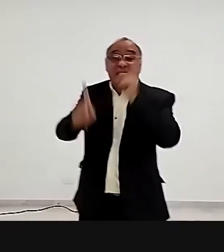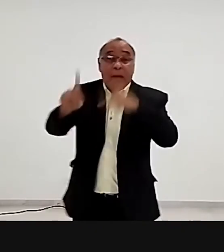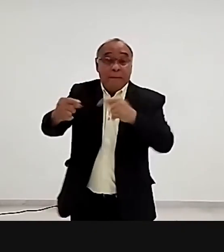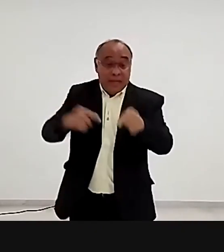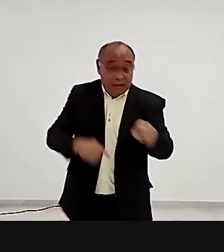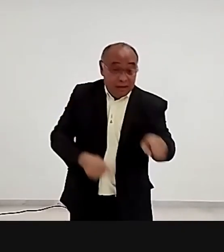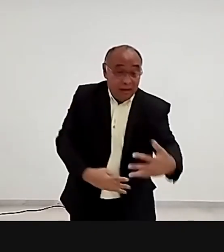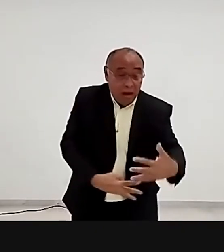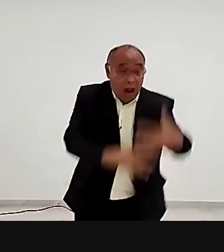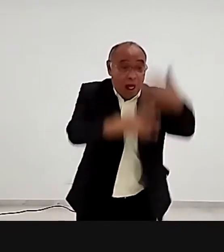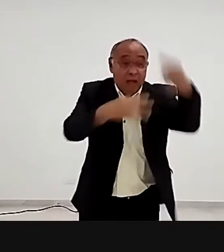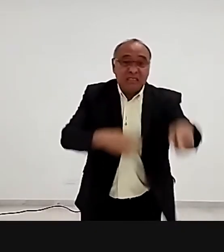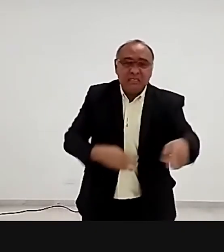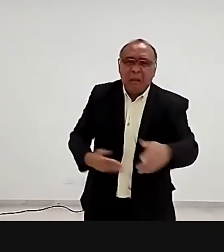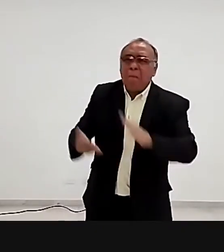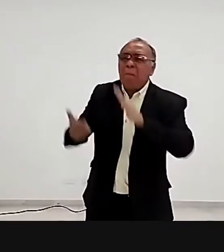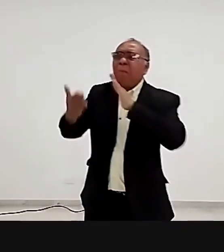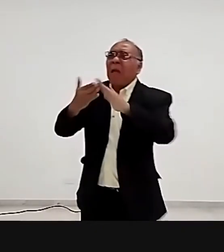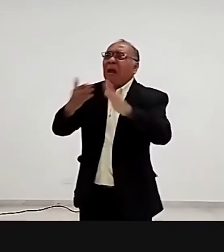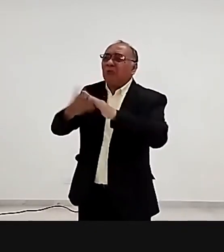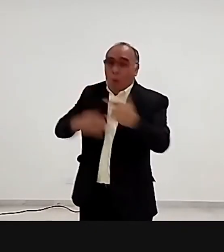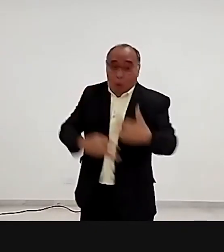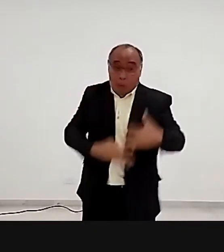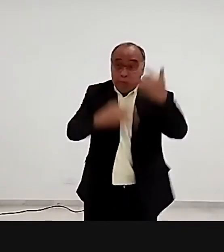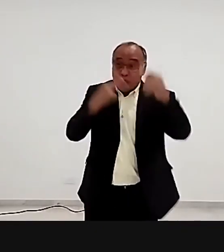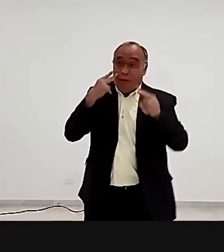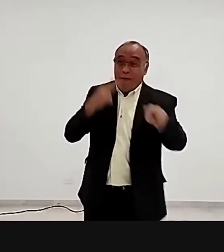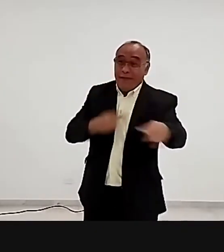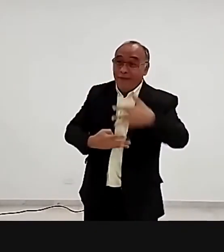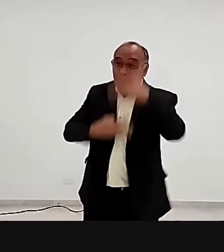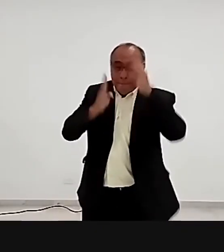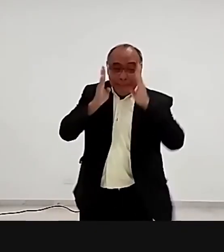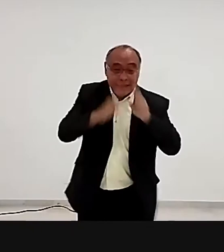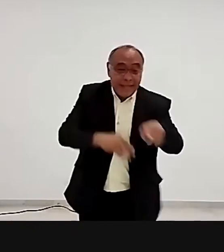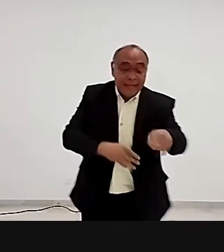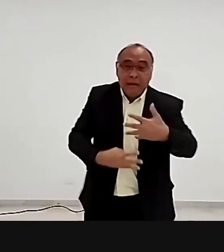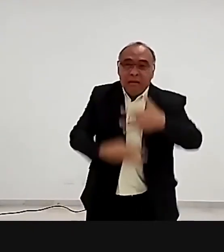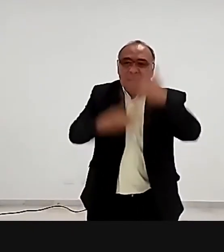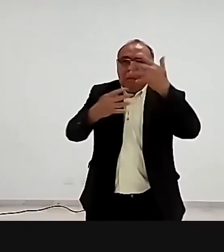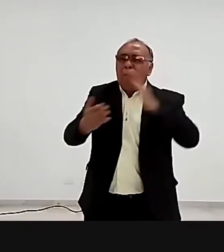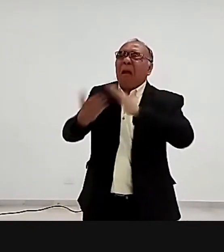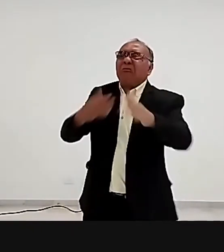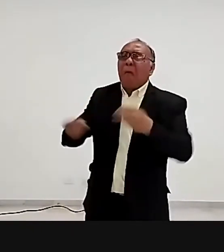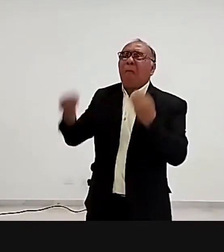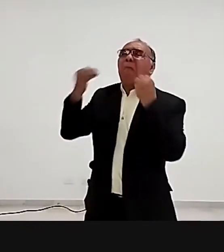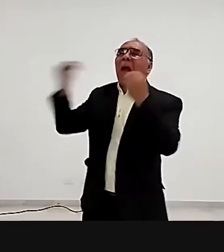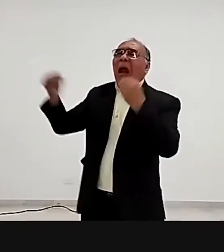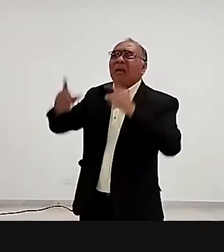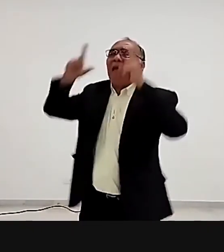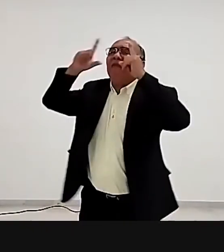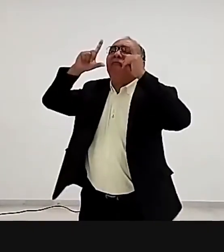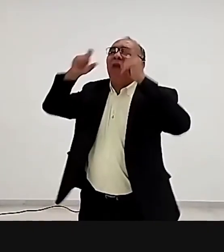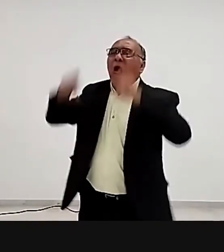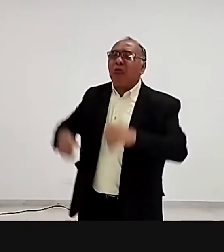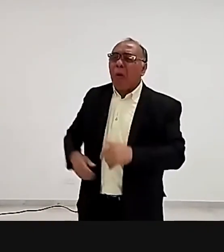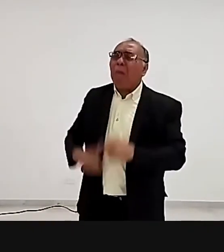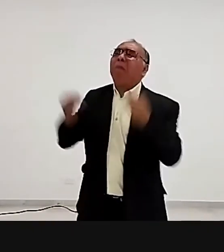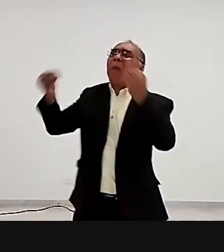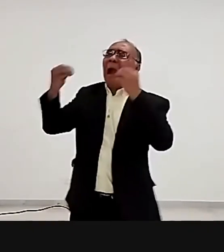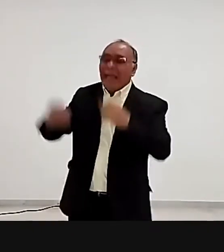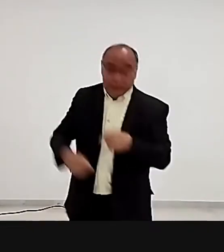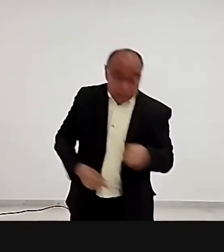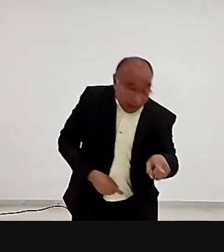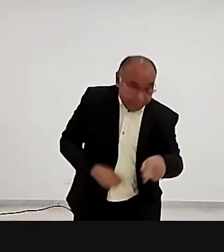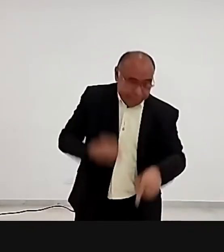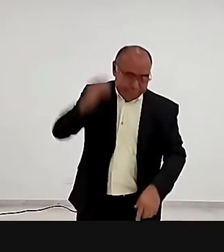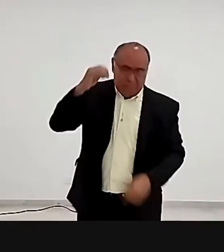posibilidad no darnos cuenta que estamos al ciento por ciento de alcanzar en los próximos para los arcanos nos